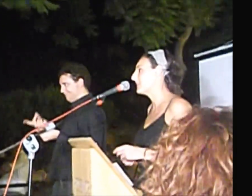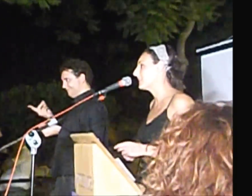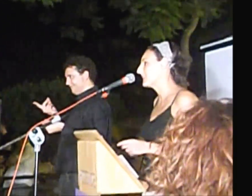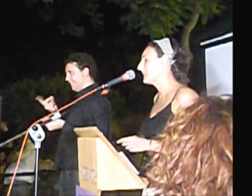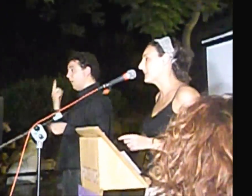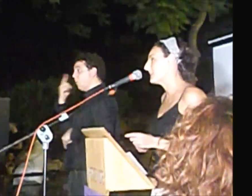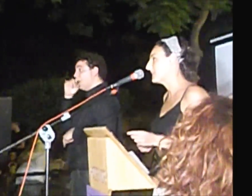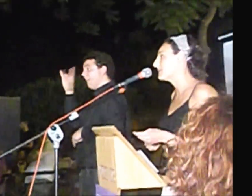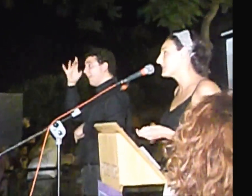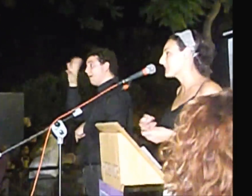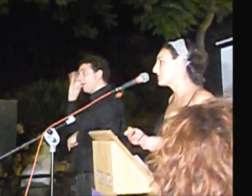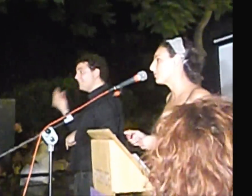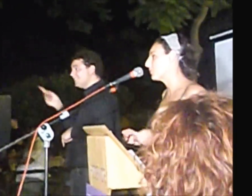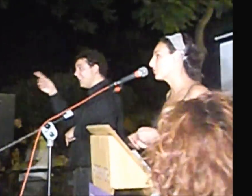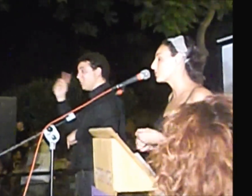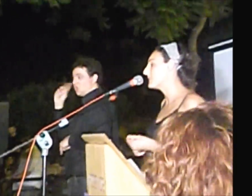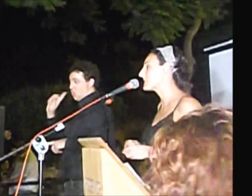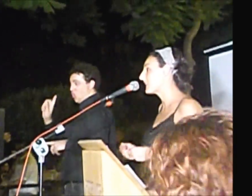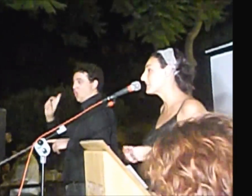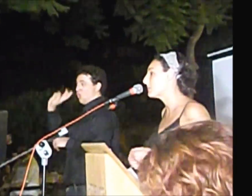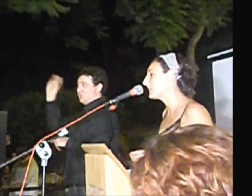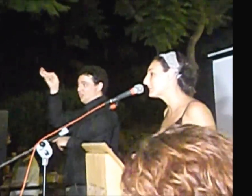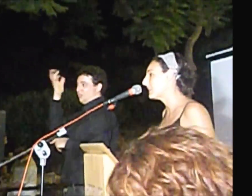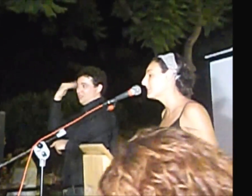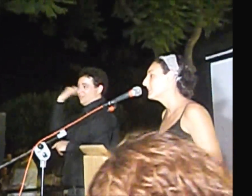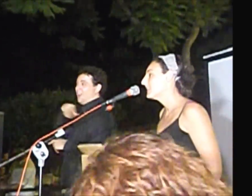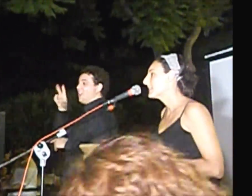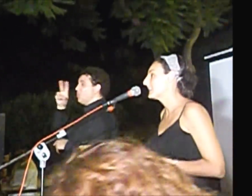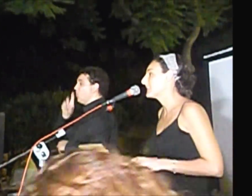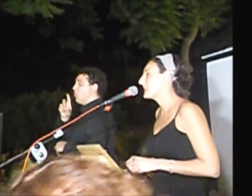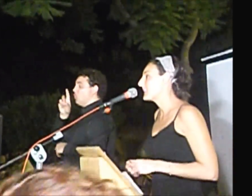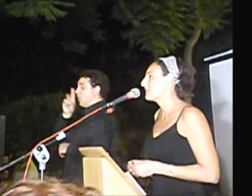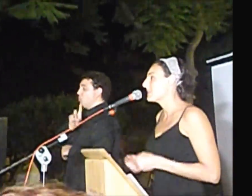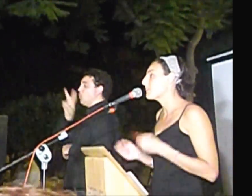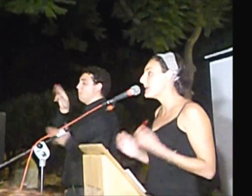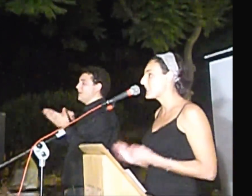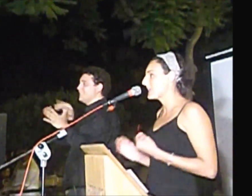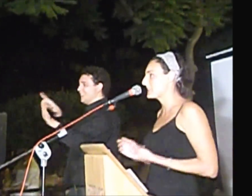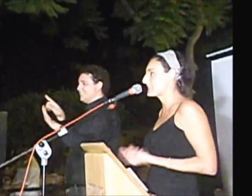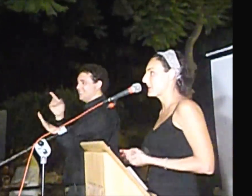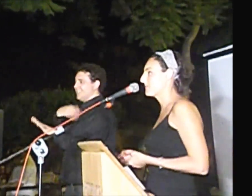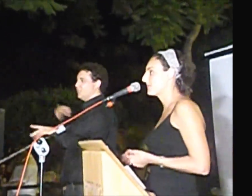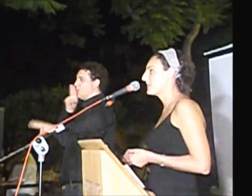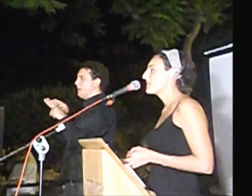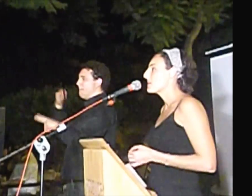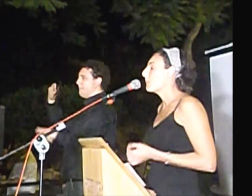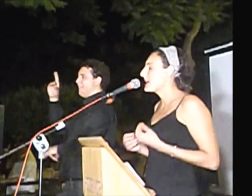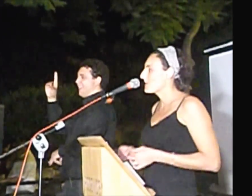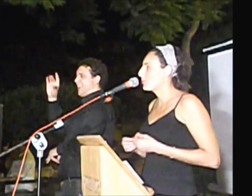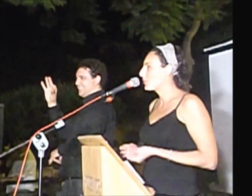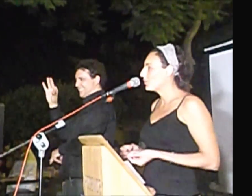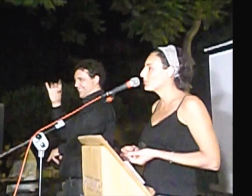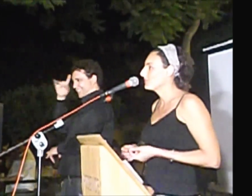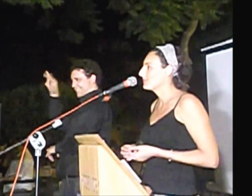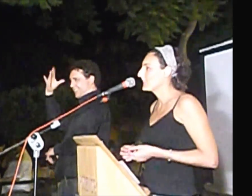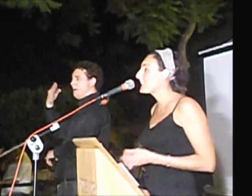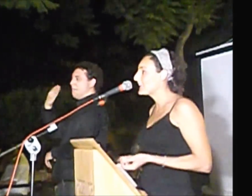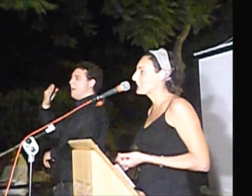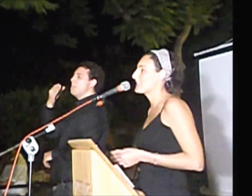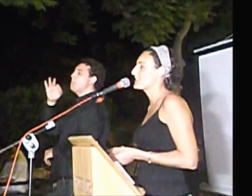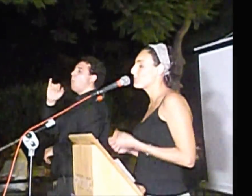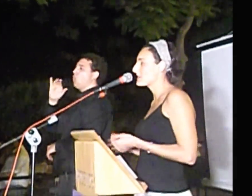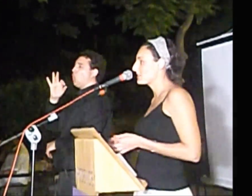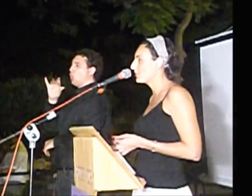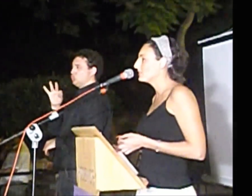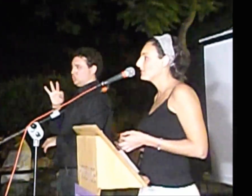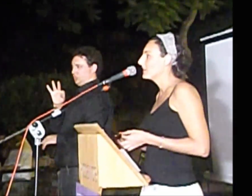palestina, lleva desde el año 2006 en marcha, que es la iniciativa BDS. B de boicot, D